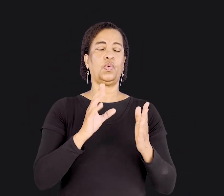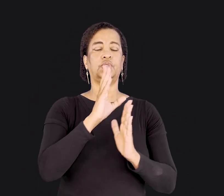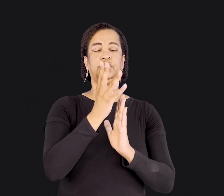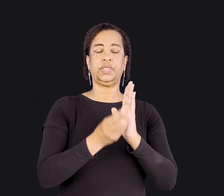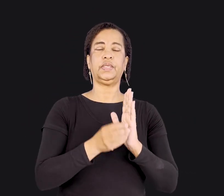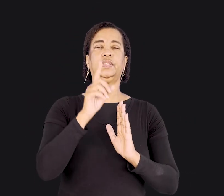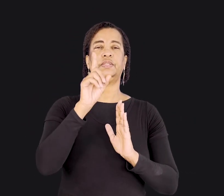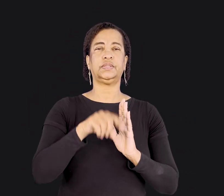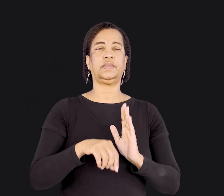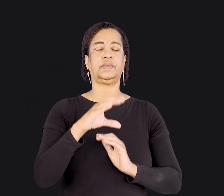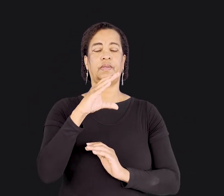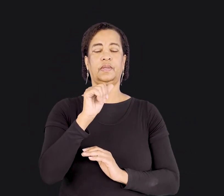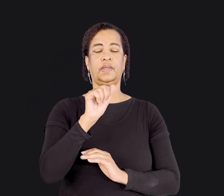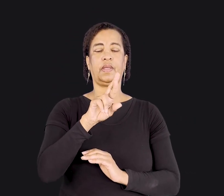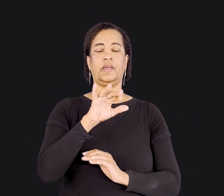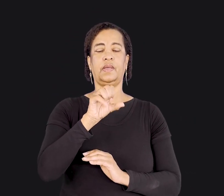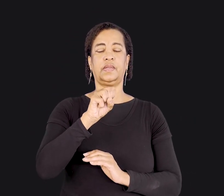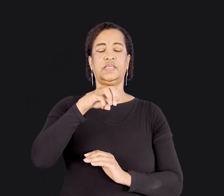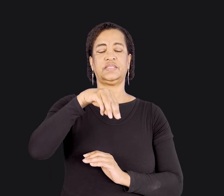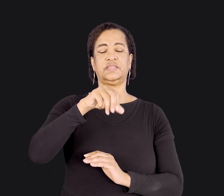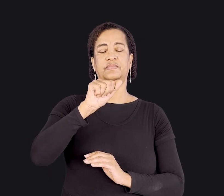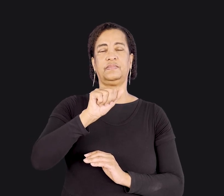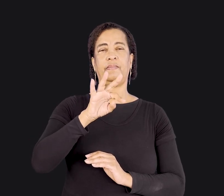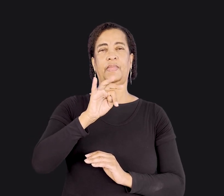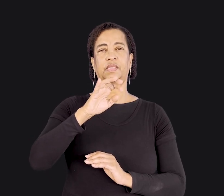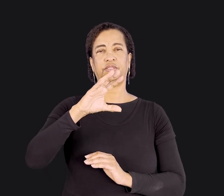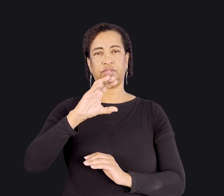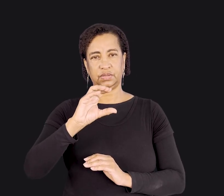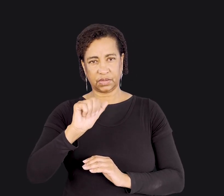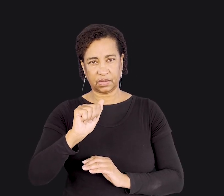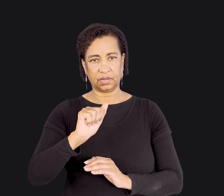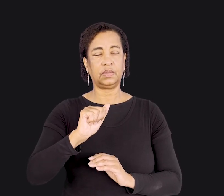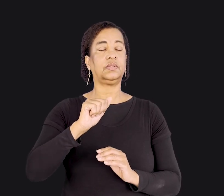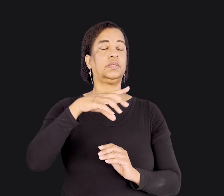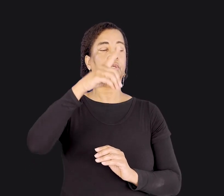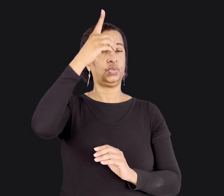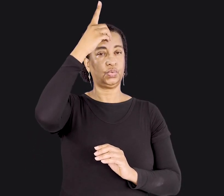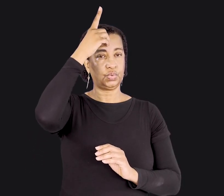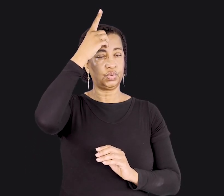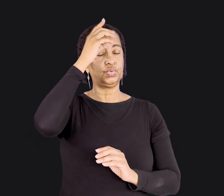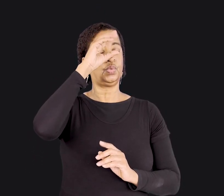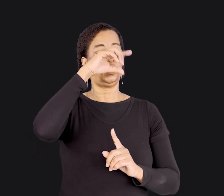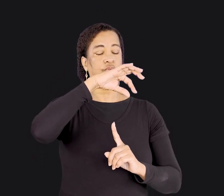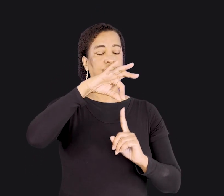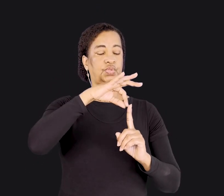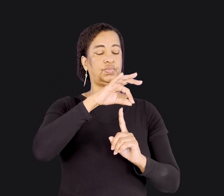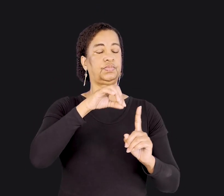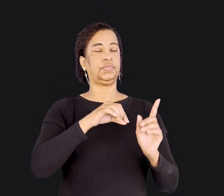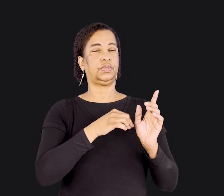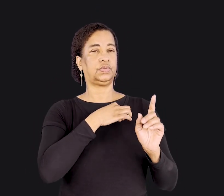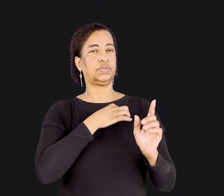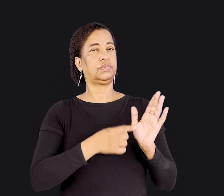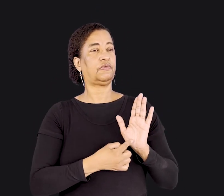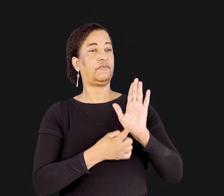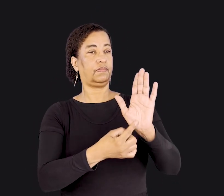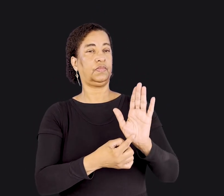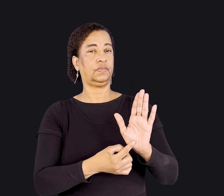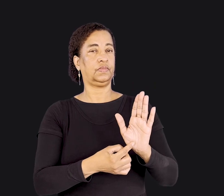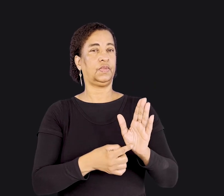seria chamada de carismática e os dons do Espírito Santo estavam em evidência. Parece que os coríntios se achavam